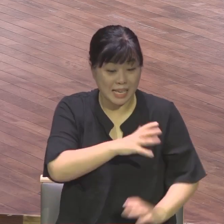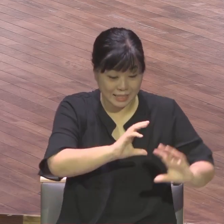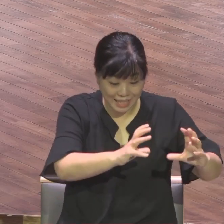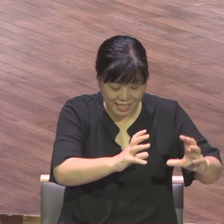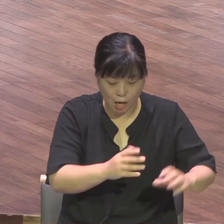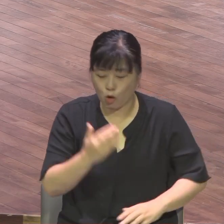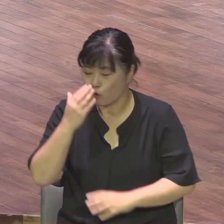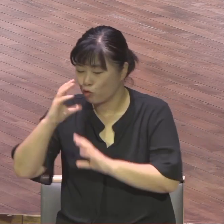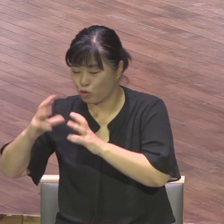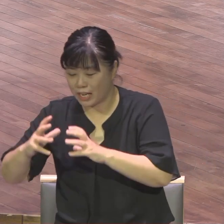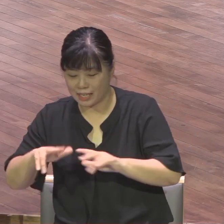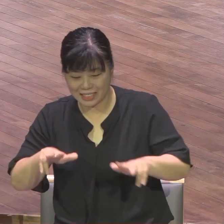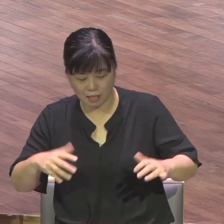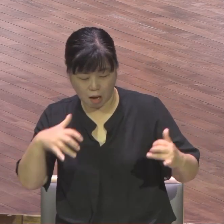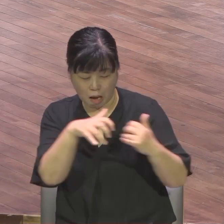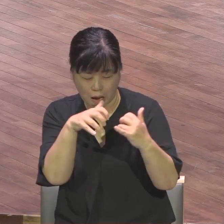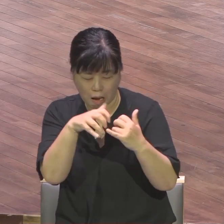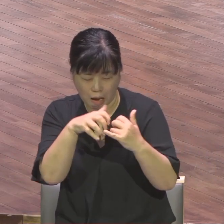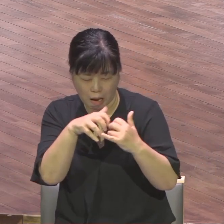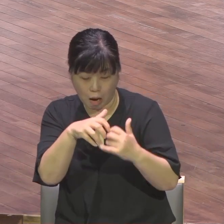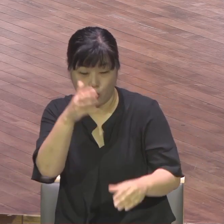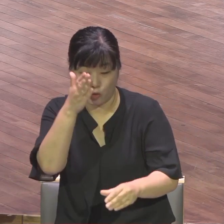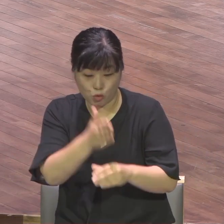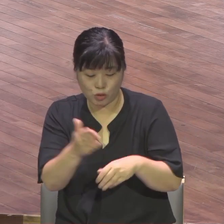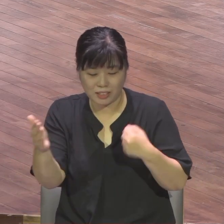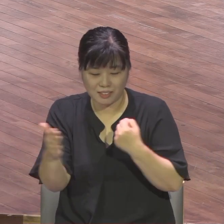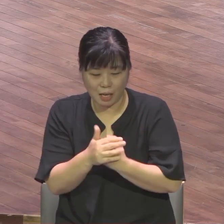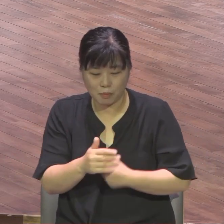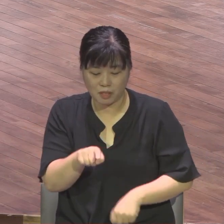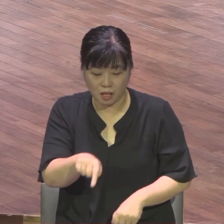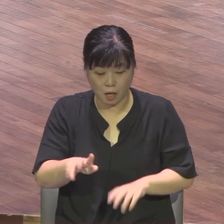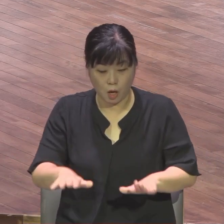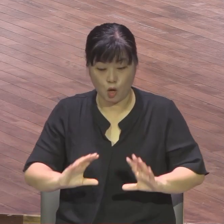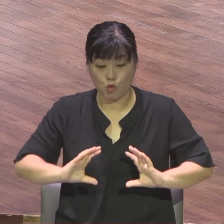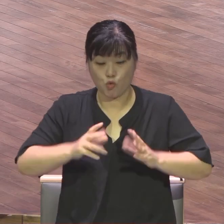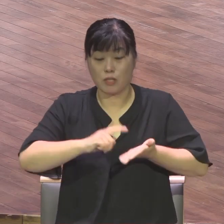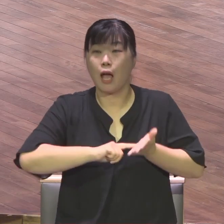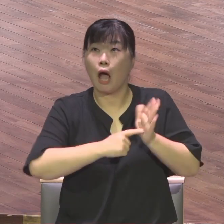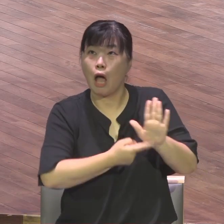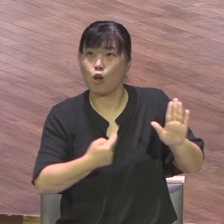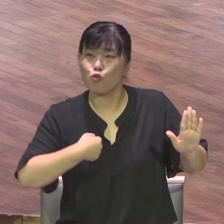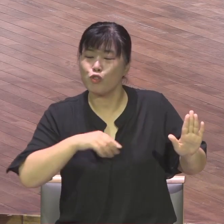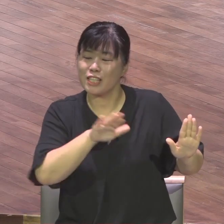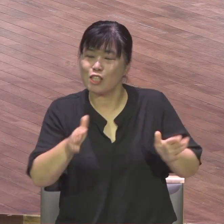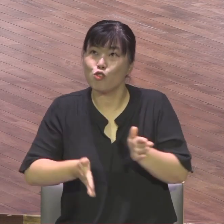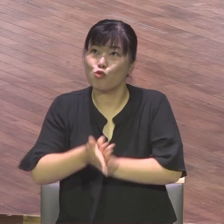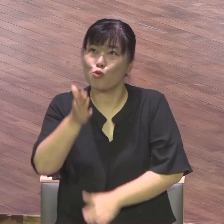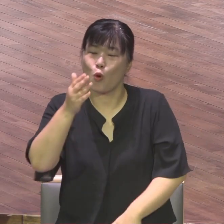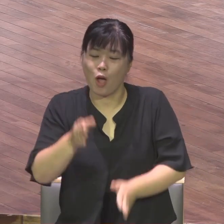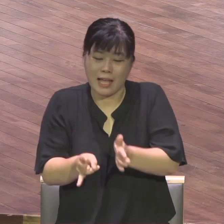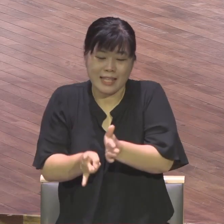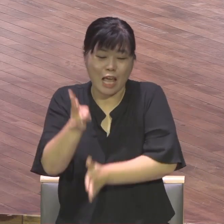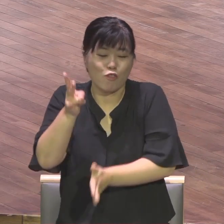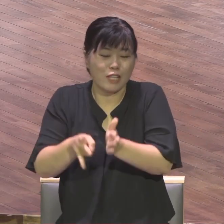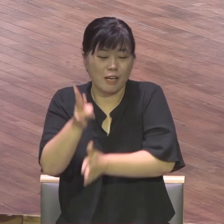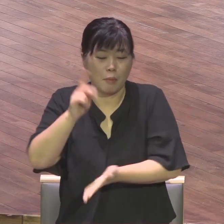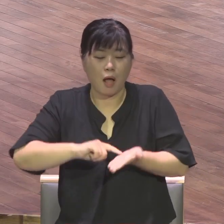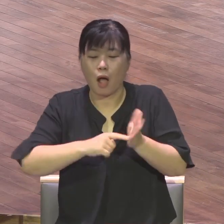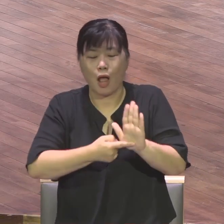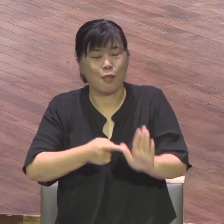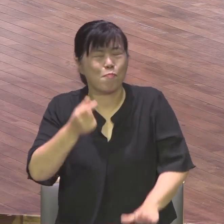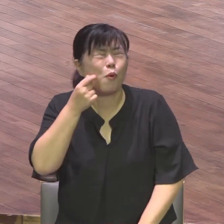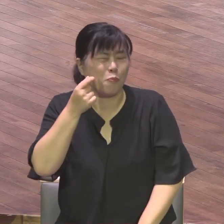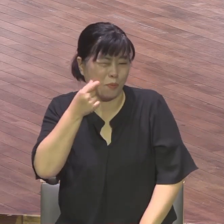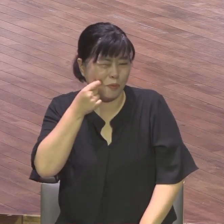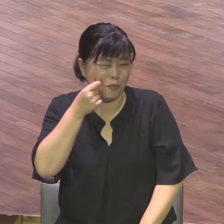대외적으로는 예루살렘이 수도로 말할 수가 없는 그런 상황이요. 당시 베드로는 요파의 가죽